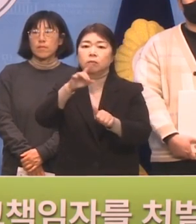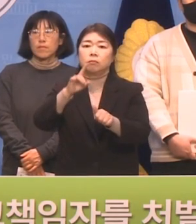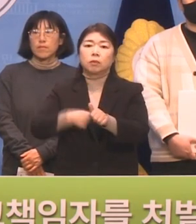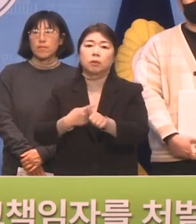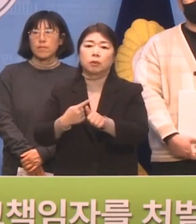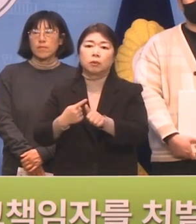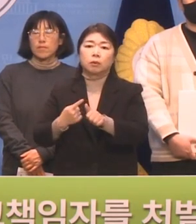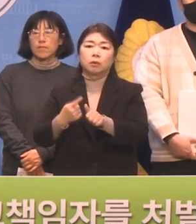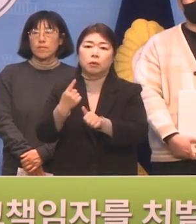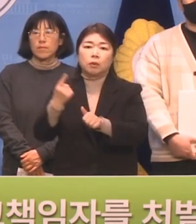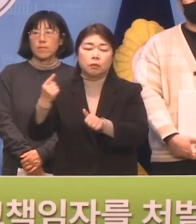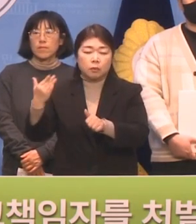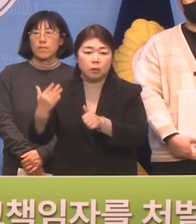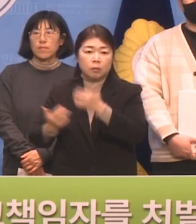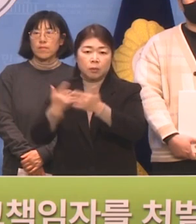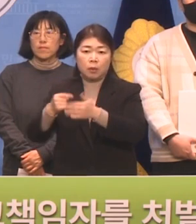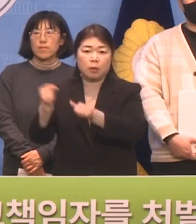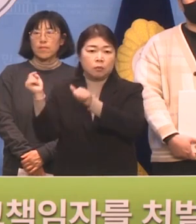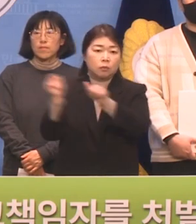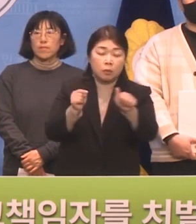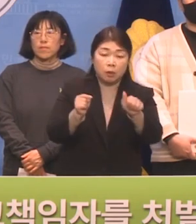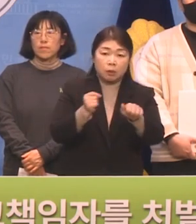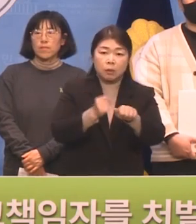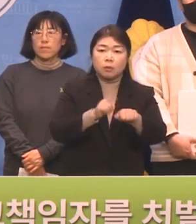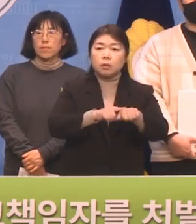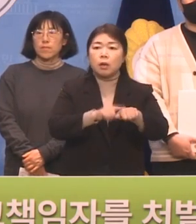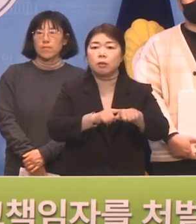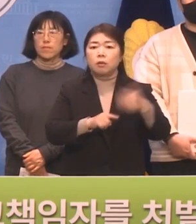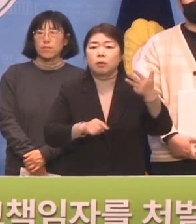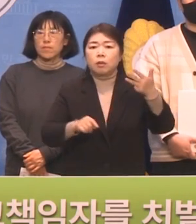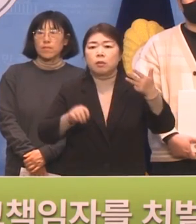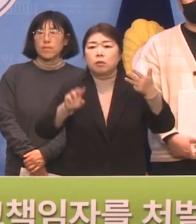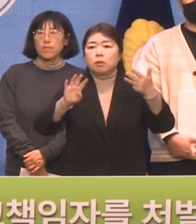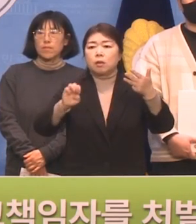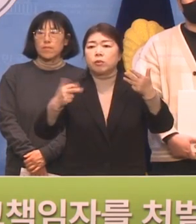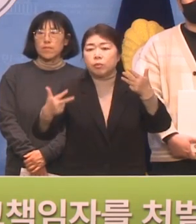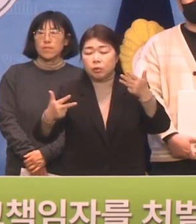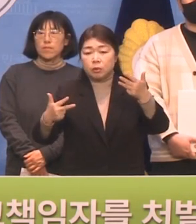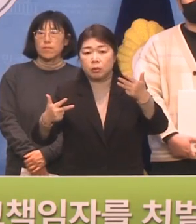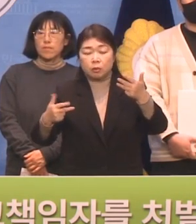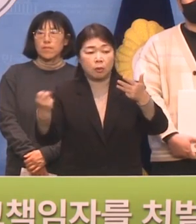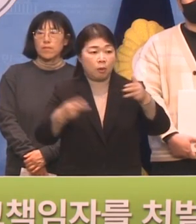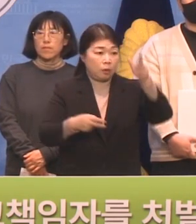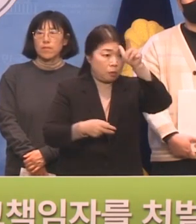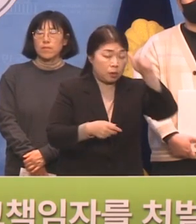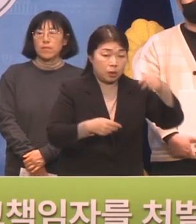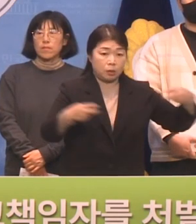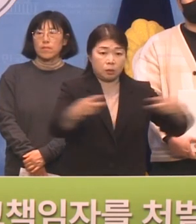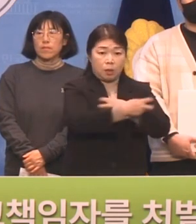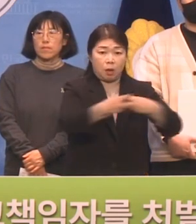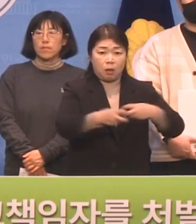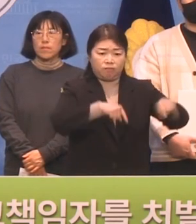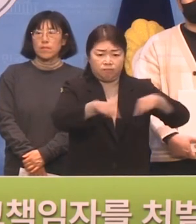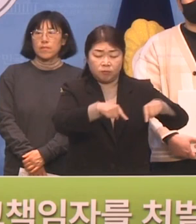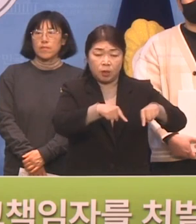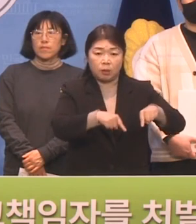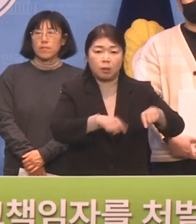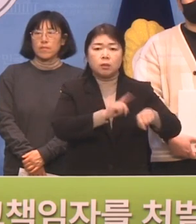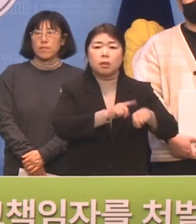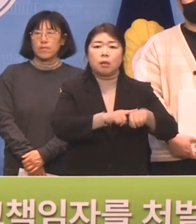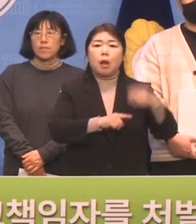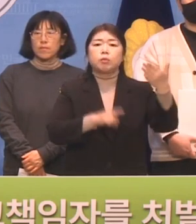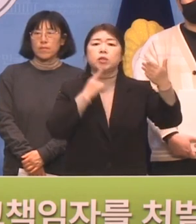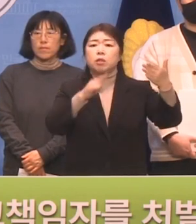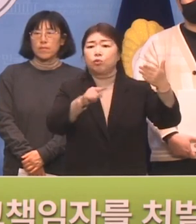소방당국이 출동 명령을 내린 것은 8시 47분이고 경찰이 차량 통제하기 시작한 것은 9시 1분으로